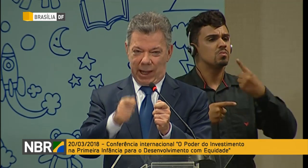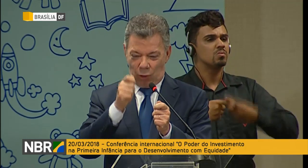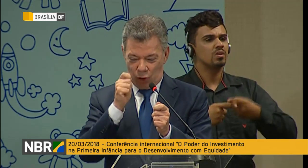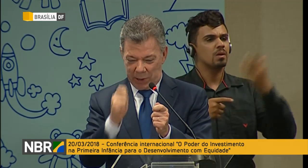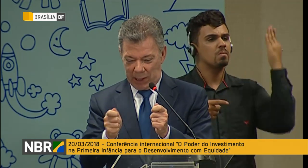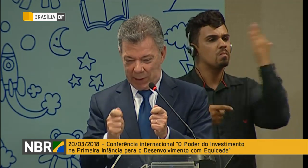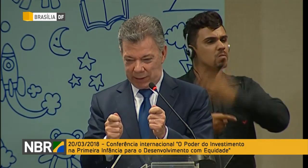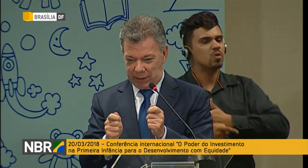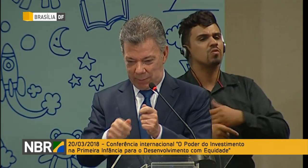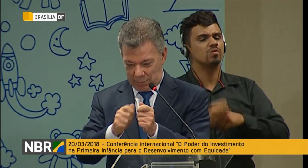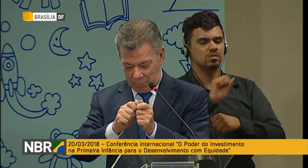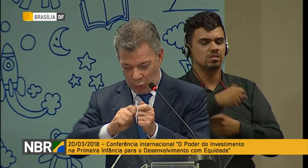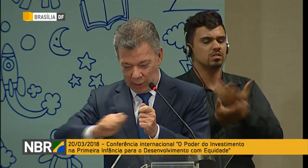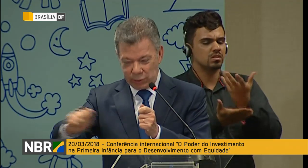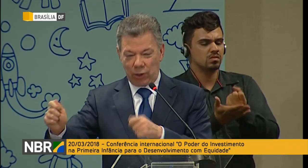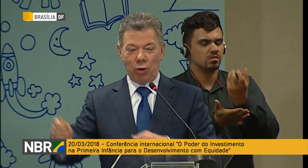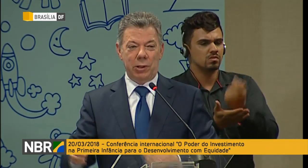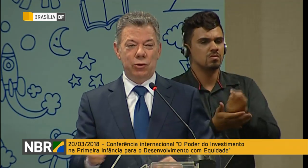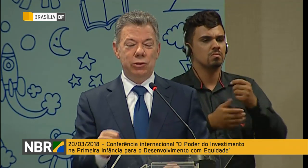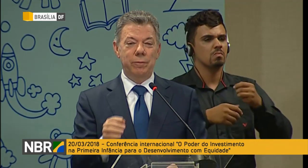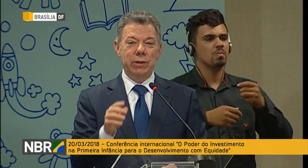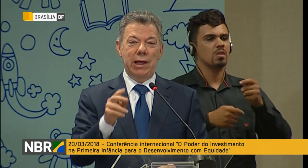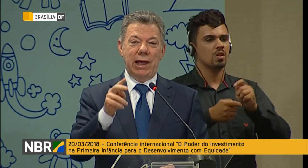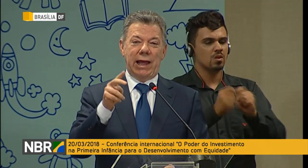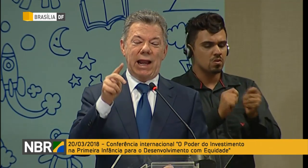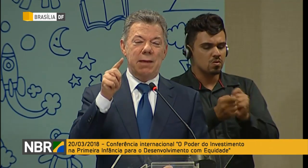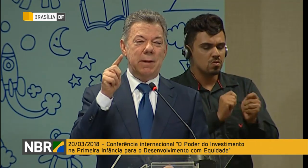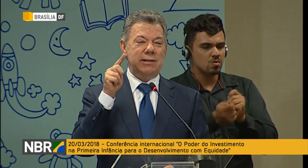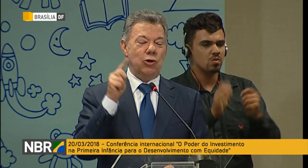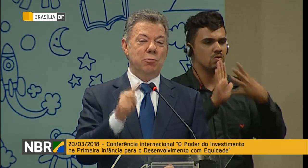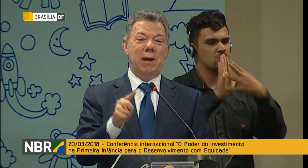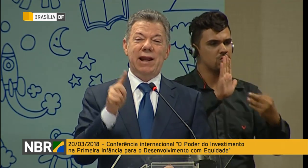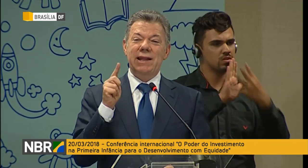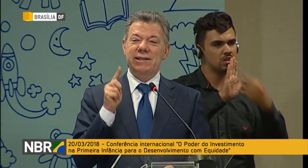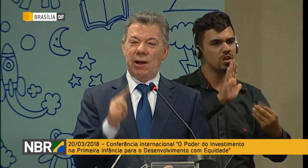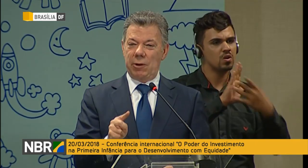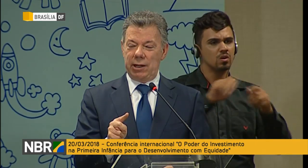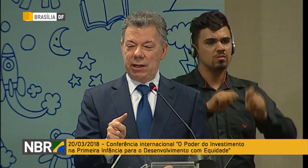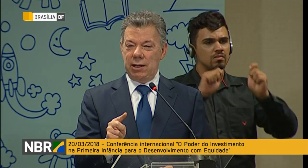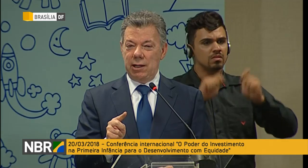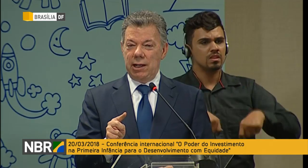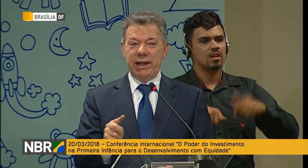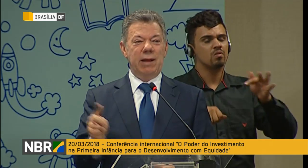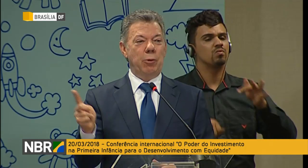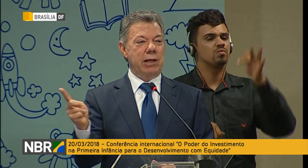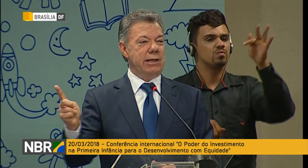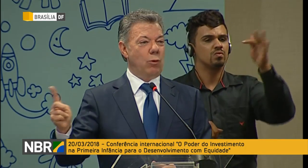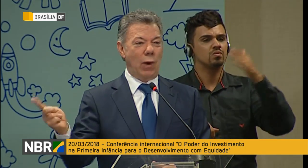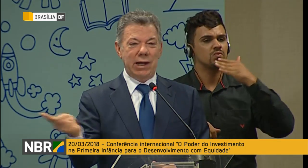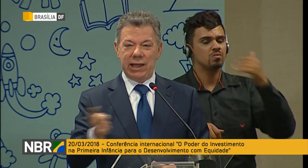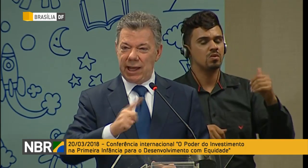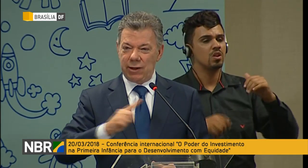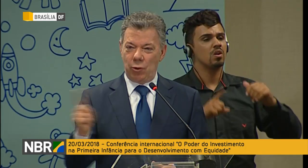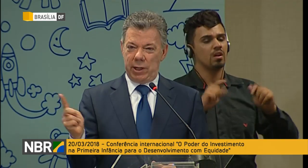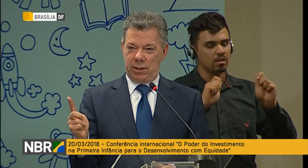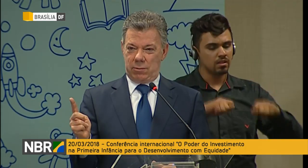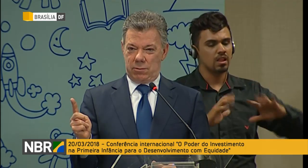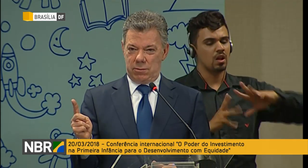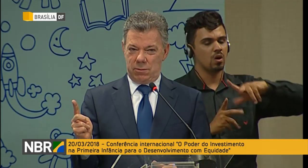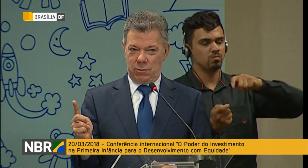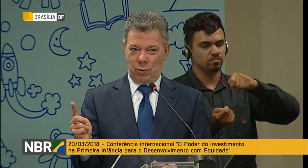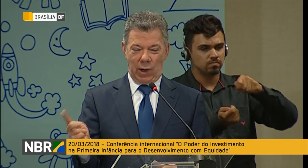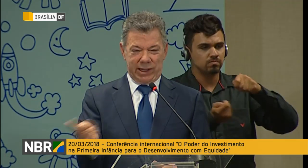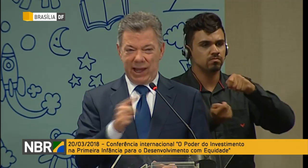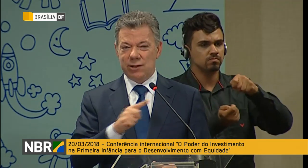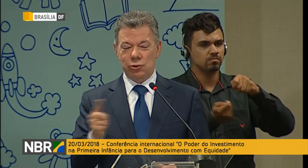comprovou matematicamente, economicamente, modelos econômicos, que o investimento mais rentável que pode ser feito,